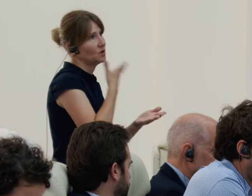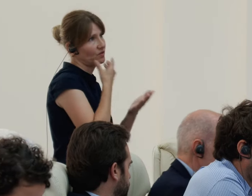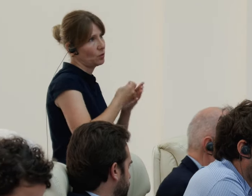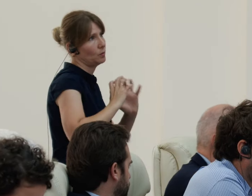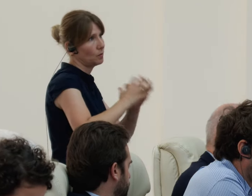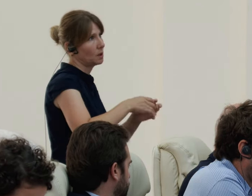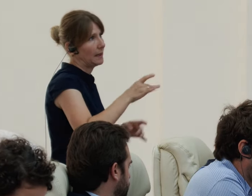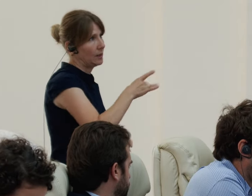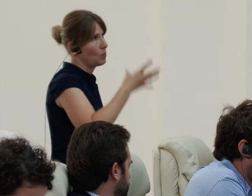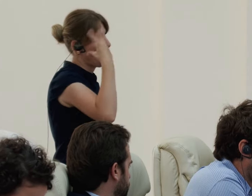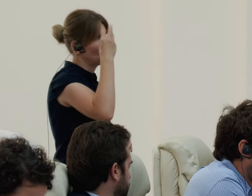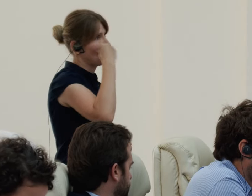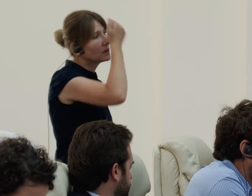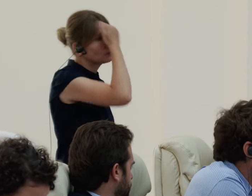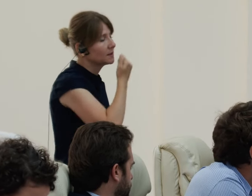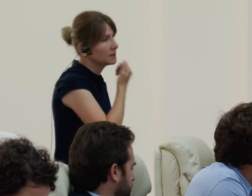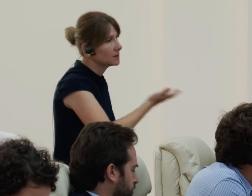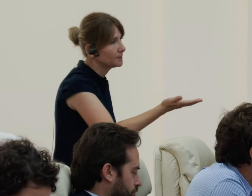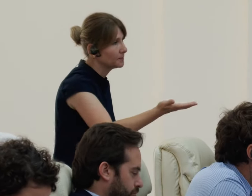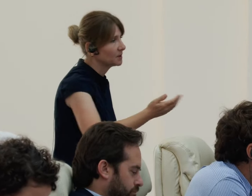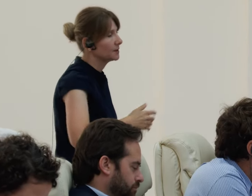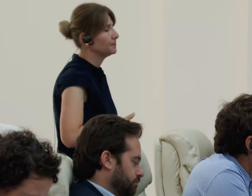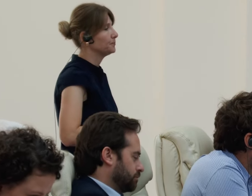Moldova. Mulțumesc. Mersi mult,